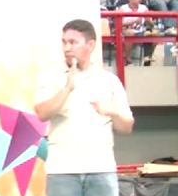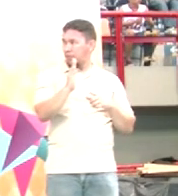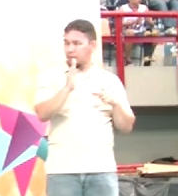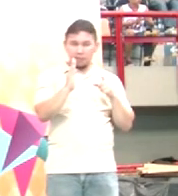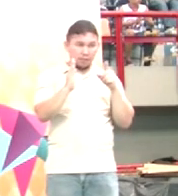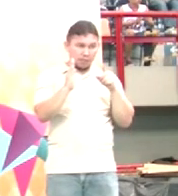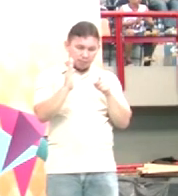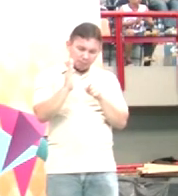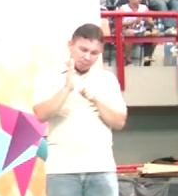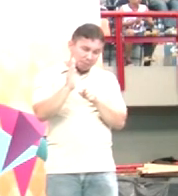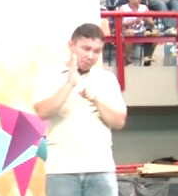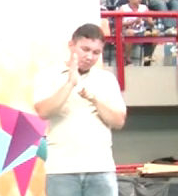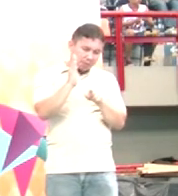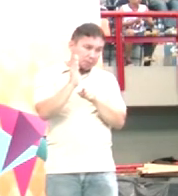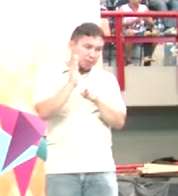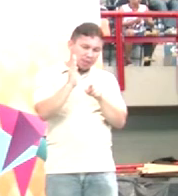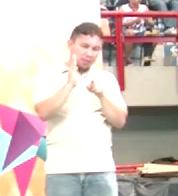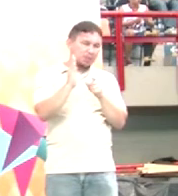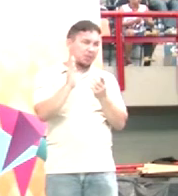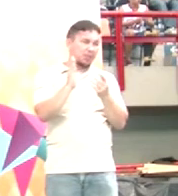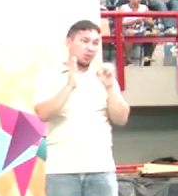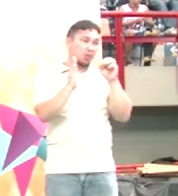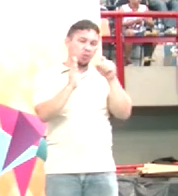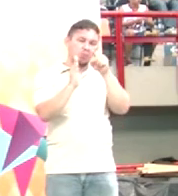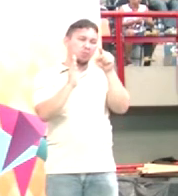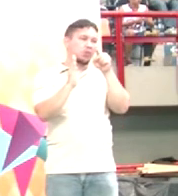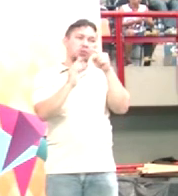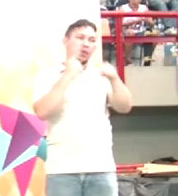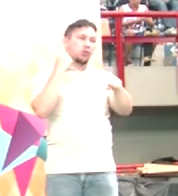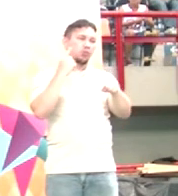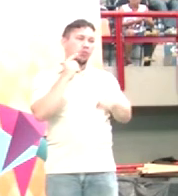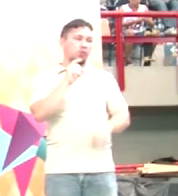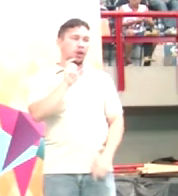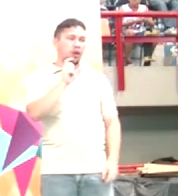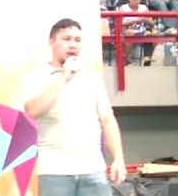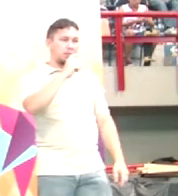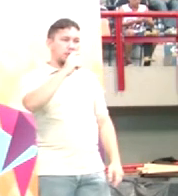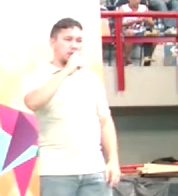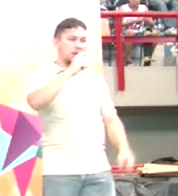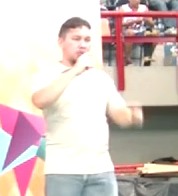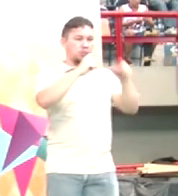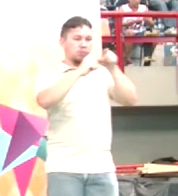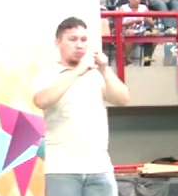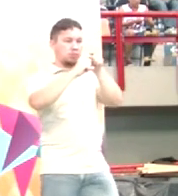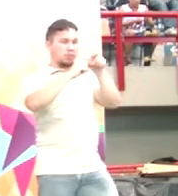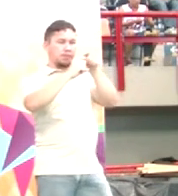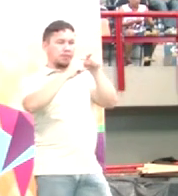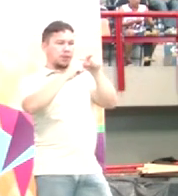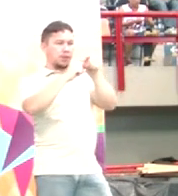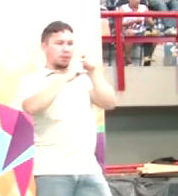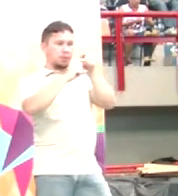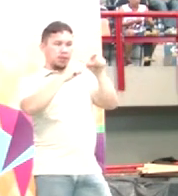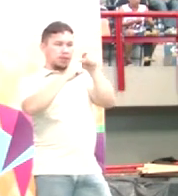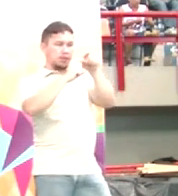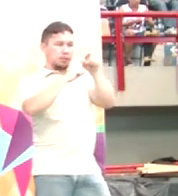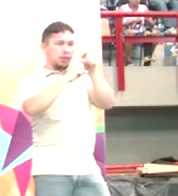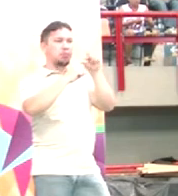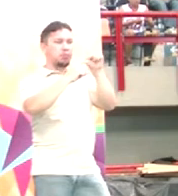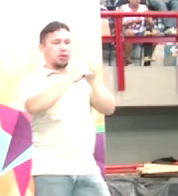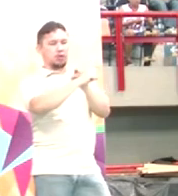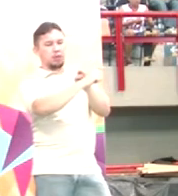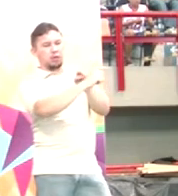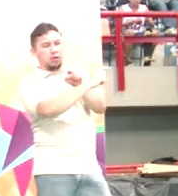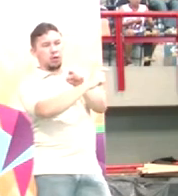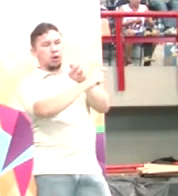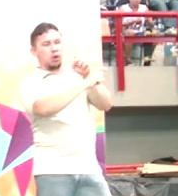embaixo, nunca em cima, tá? Qual a diferença de título do tema? Bem, o